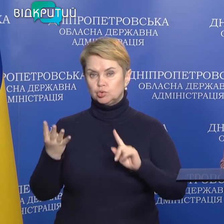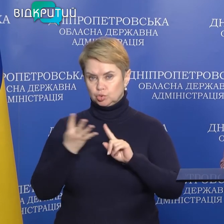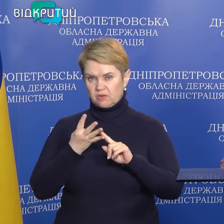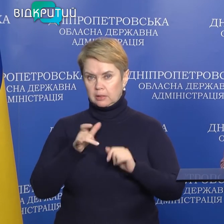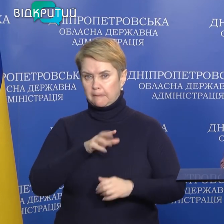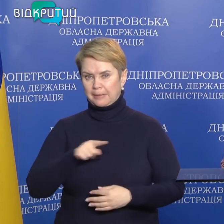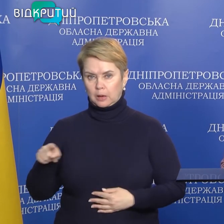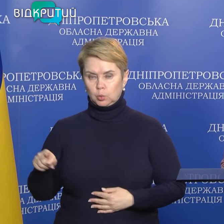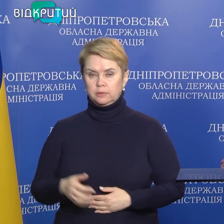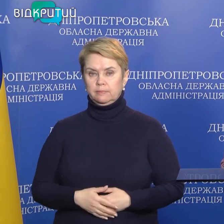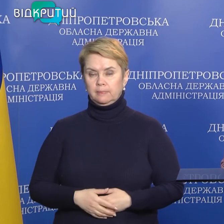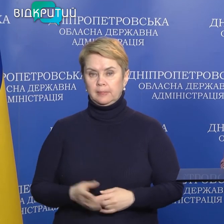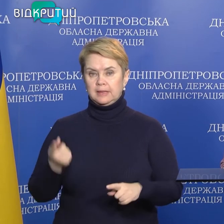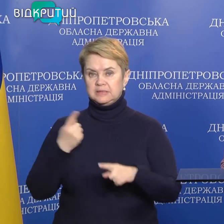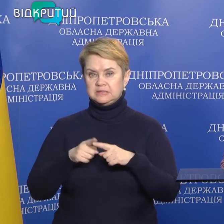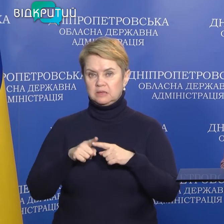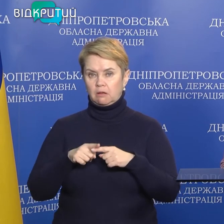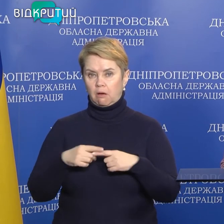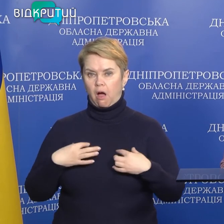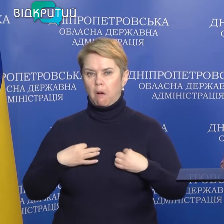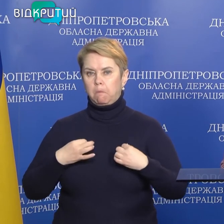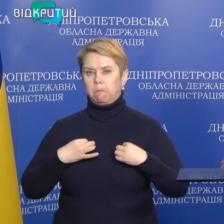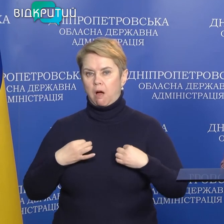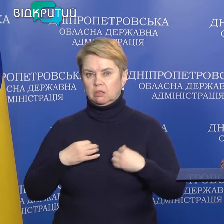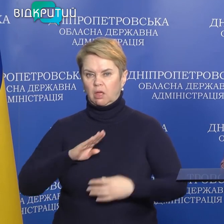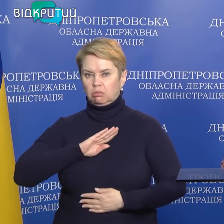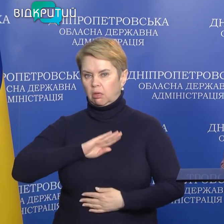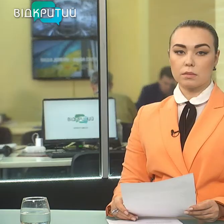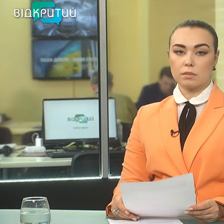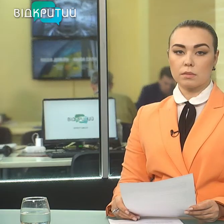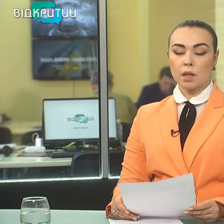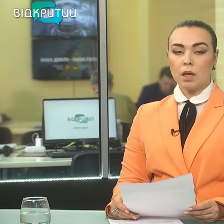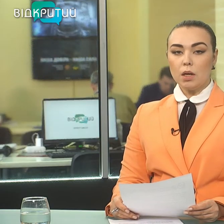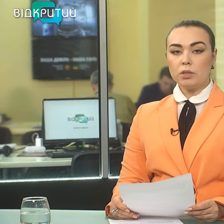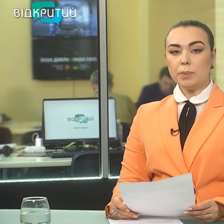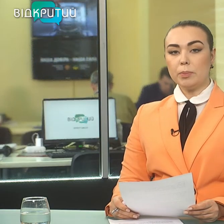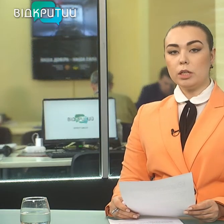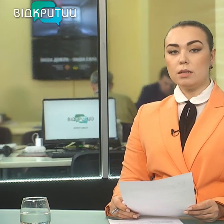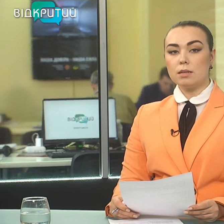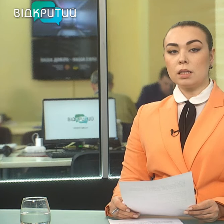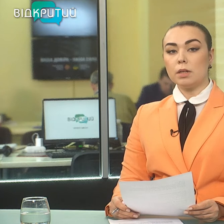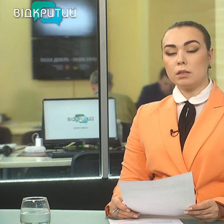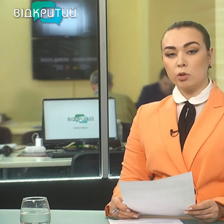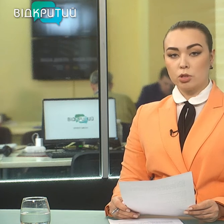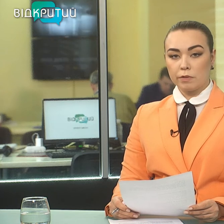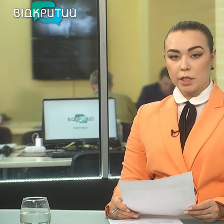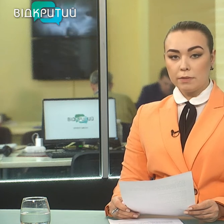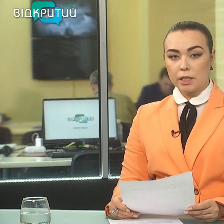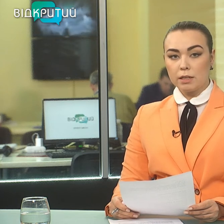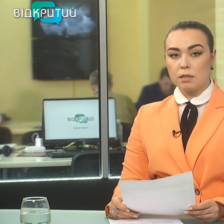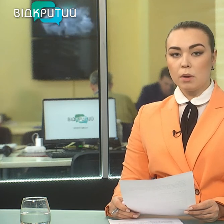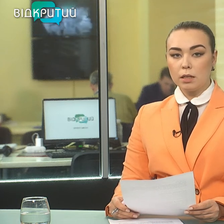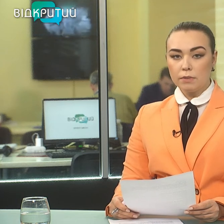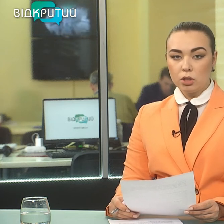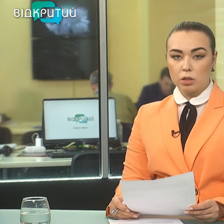четвертий період – це апатія, депресія. У Дніпрі поліція затримала двох чоловіків,